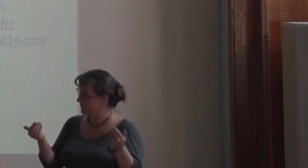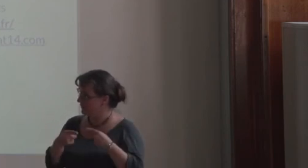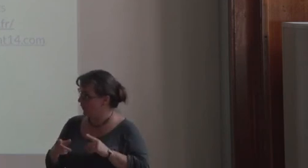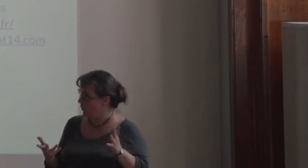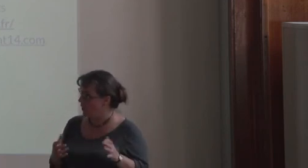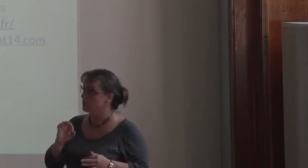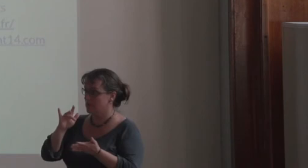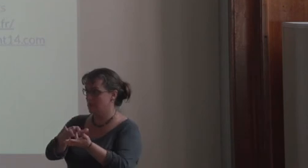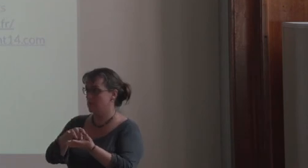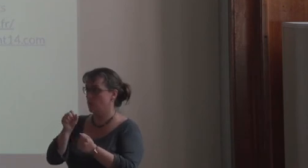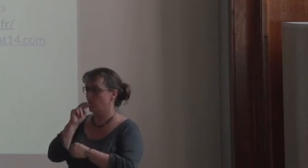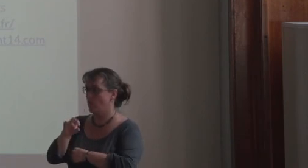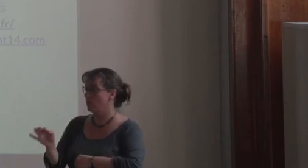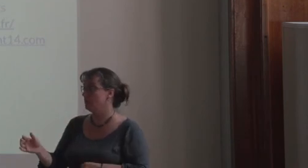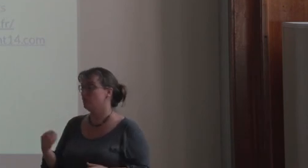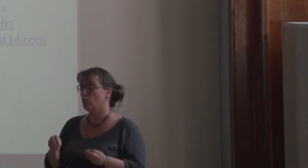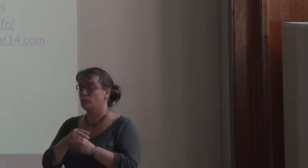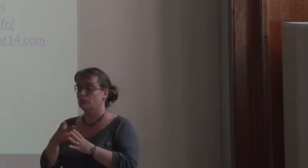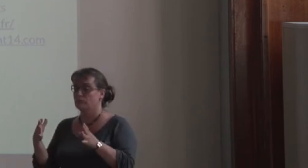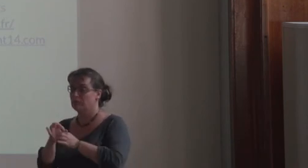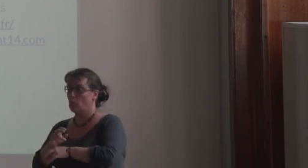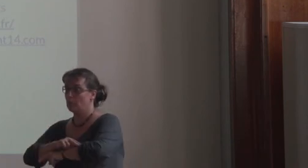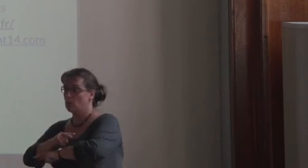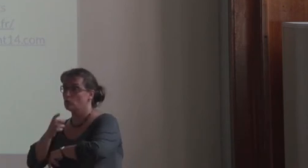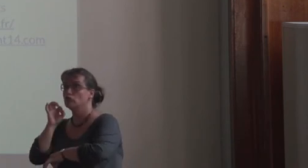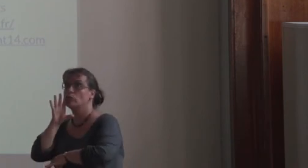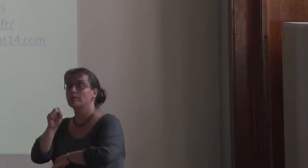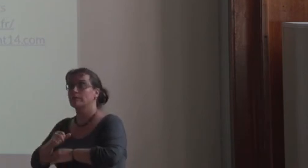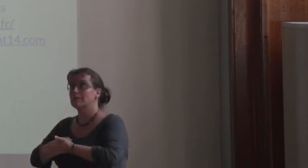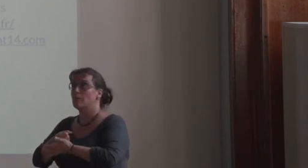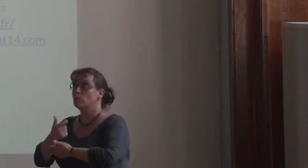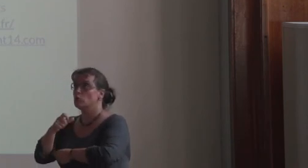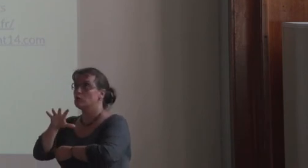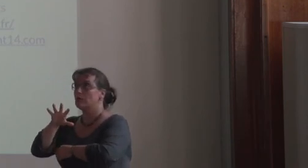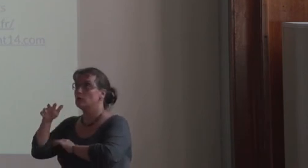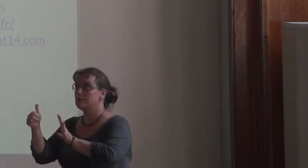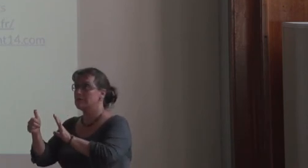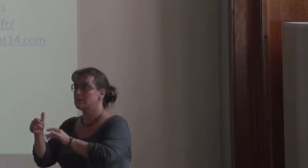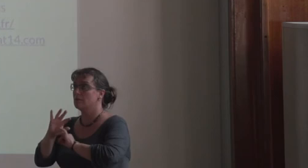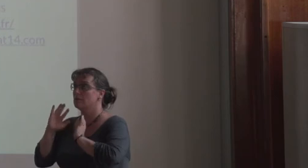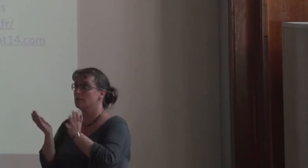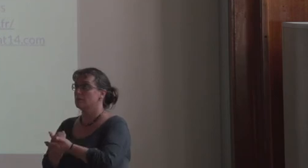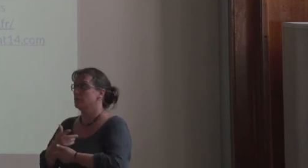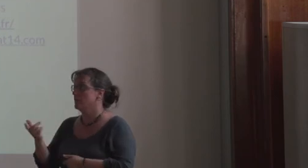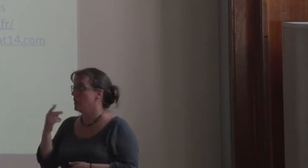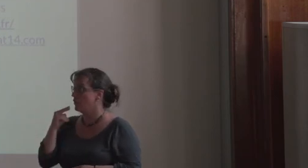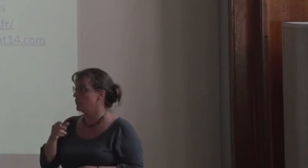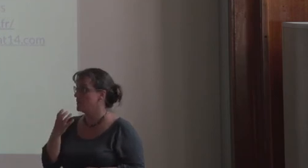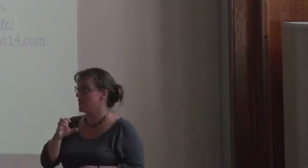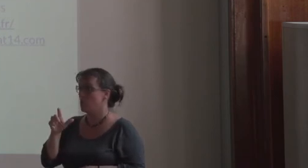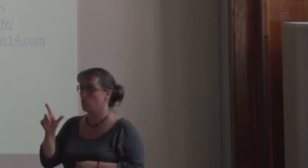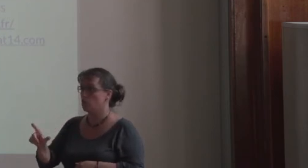oui. Et puis MicroPython, en gros, il demande minimum 256. Pour le SP, il demande 512 kilos pour faire tout